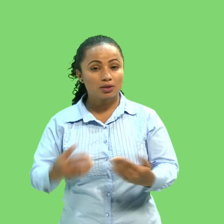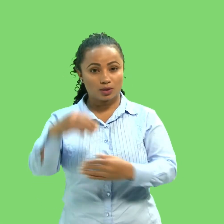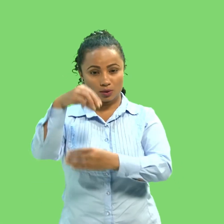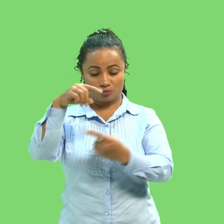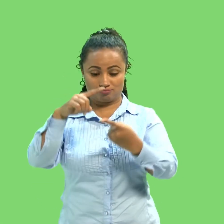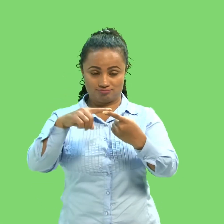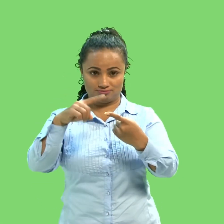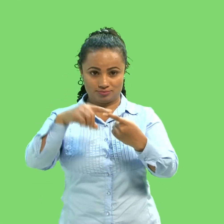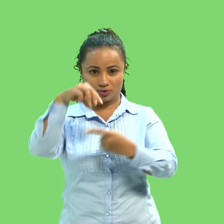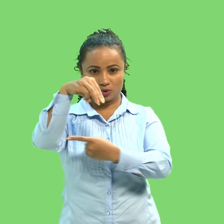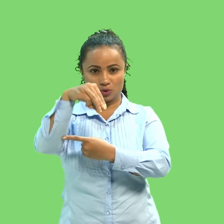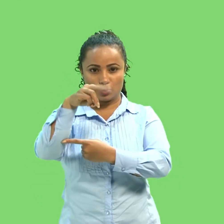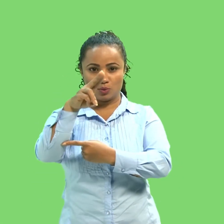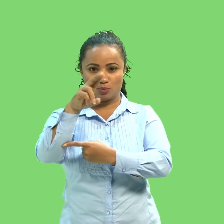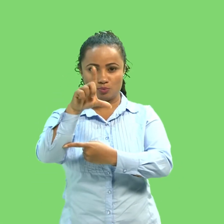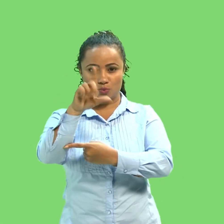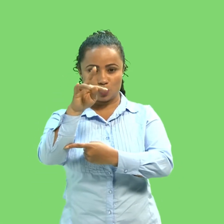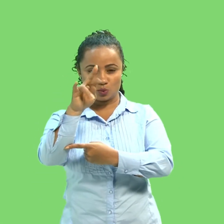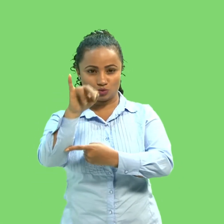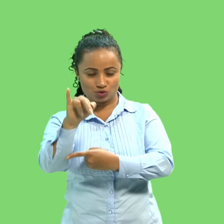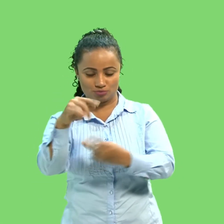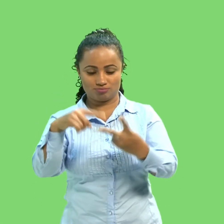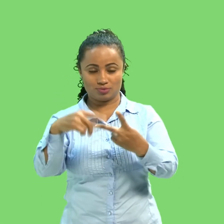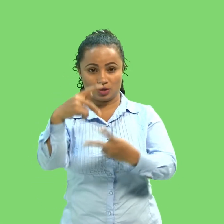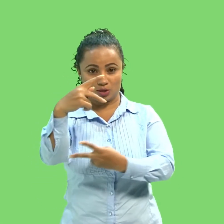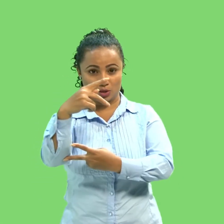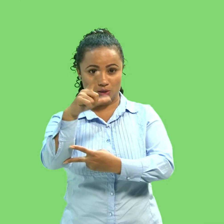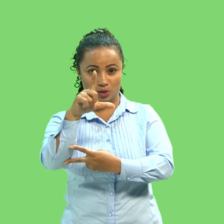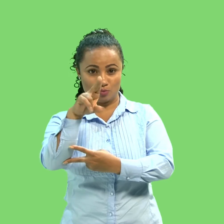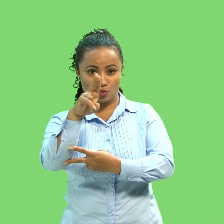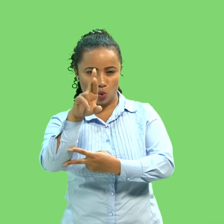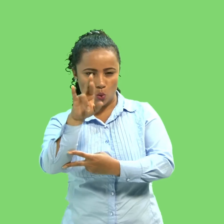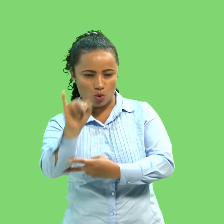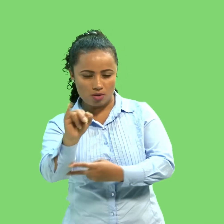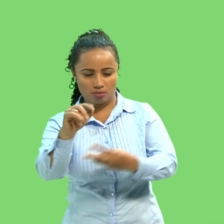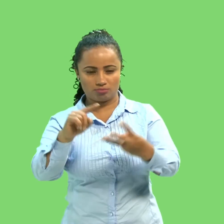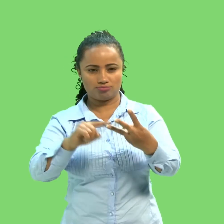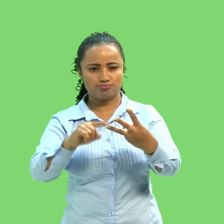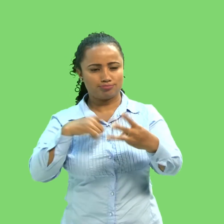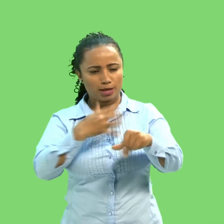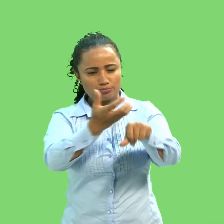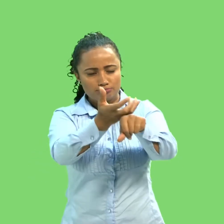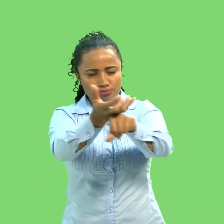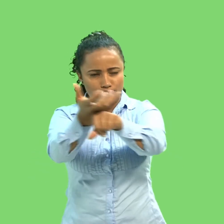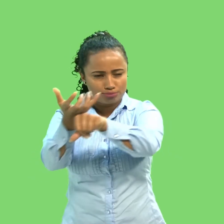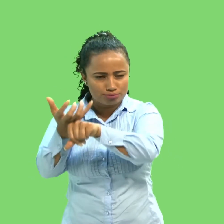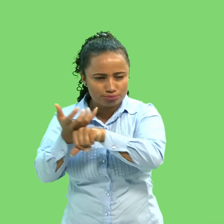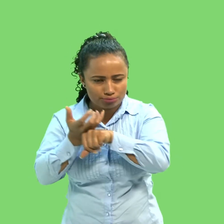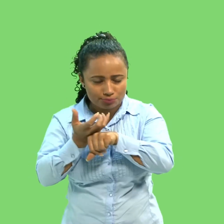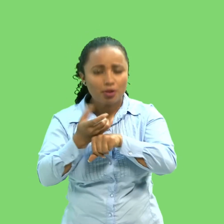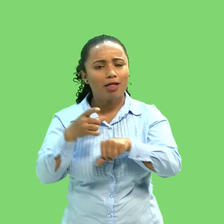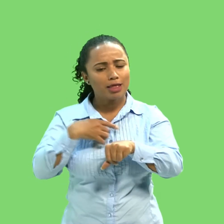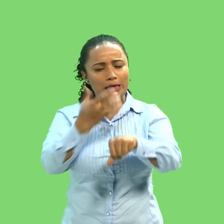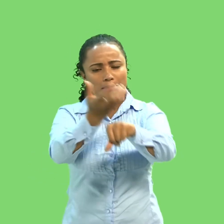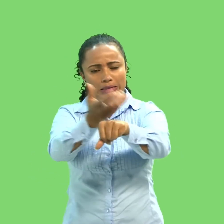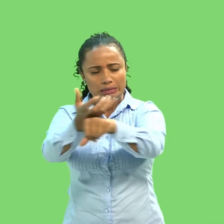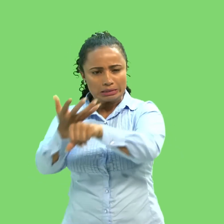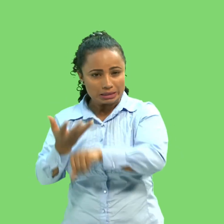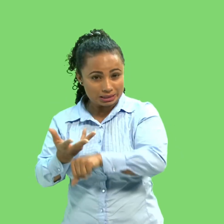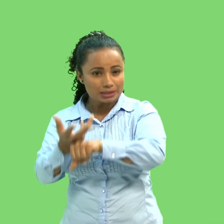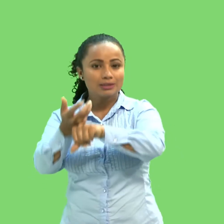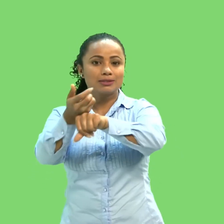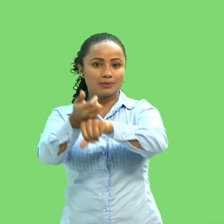Neste âmbito pluri, interdisciplinar, várias disciplinas colaboram e se integram nas investigações de um